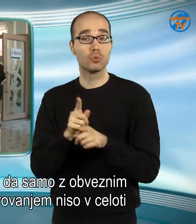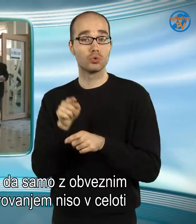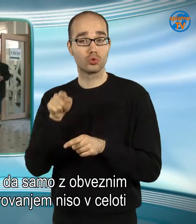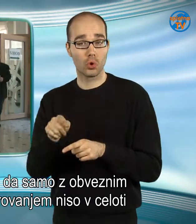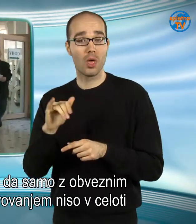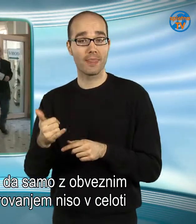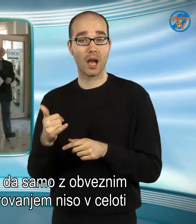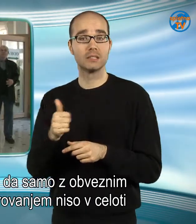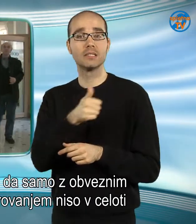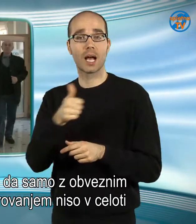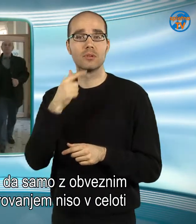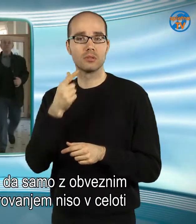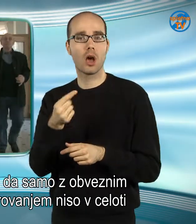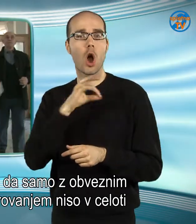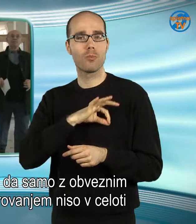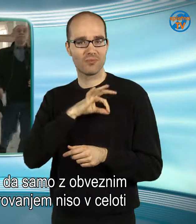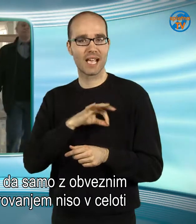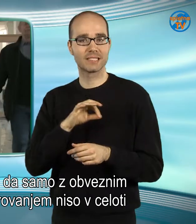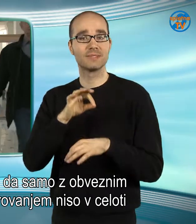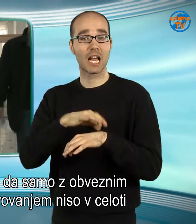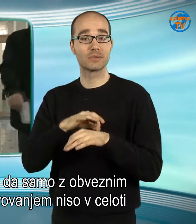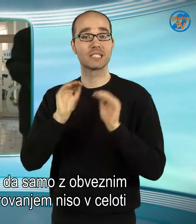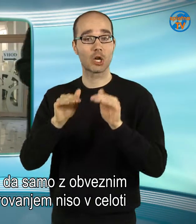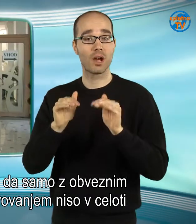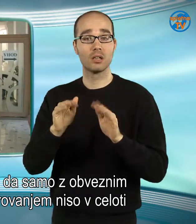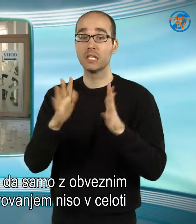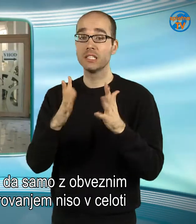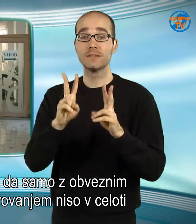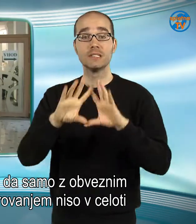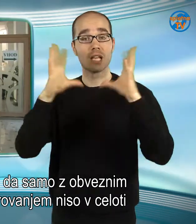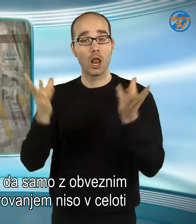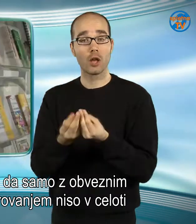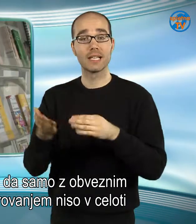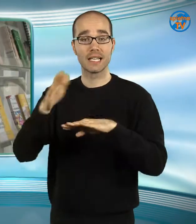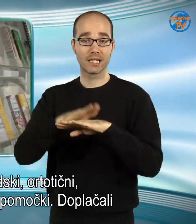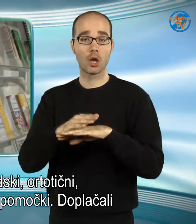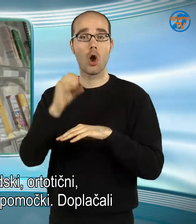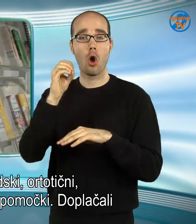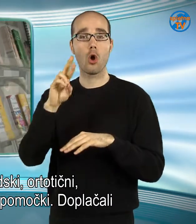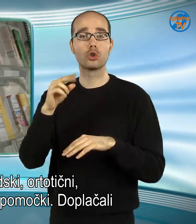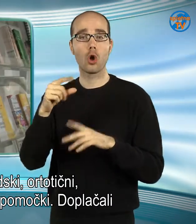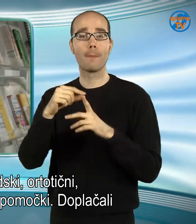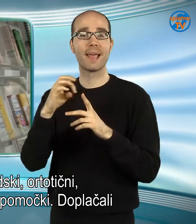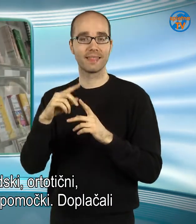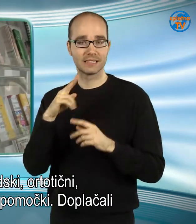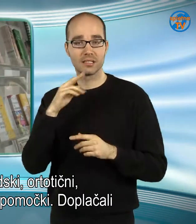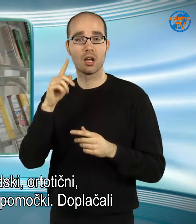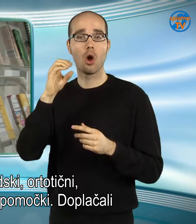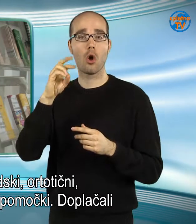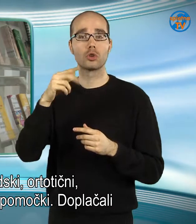Med drugim tudi to, da samo z obveznim zdravstvenim zavarovanjem niso v celoti kriti